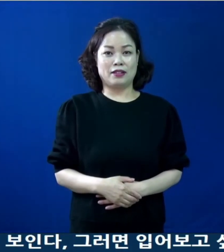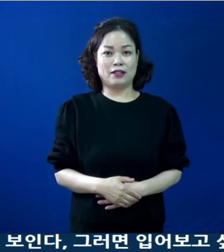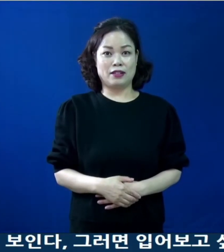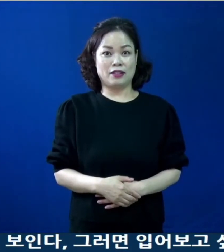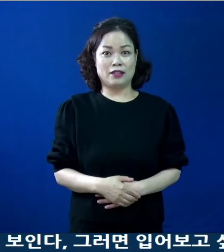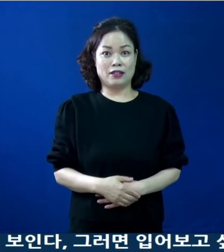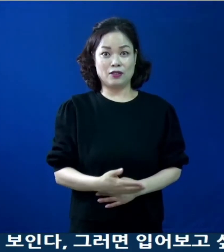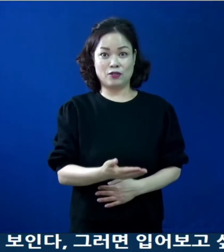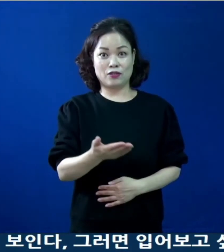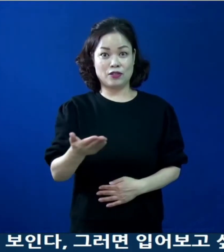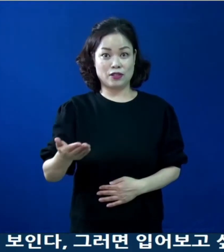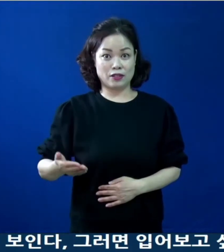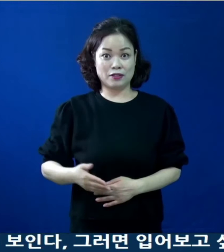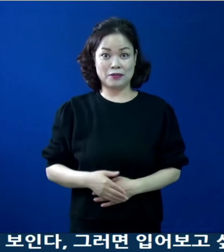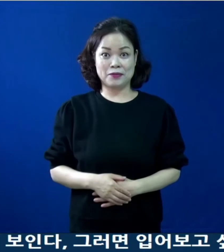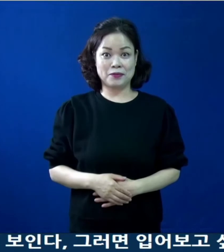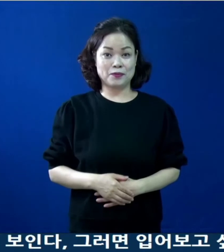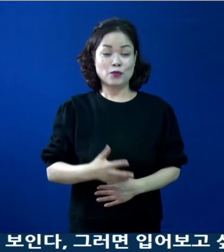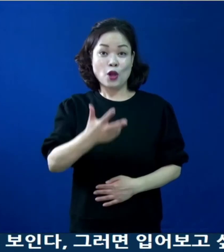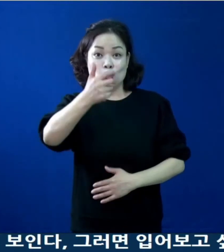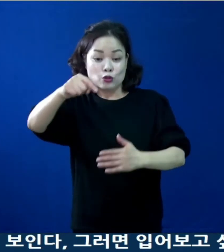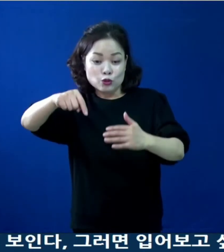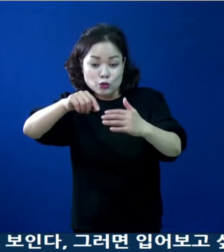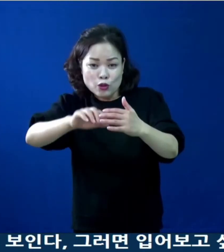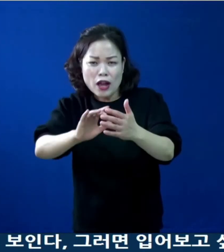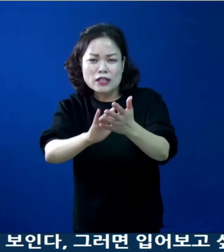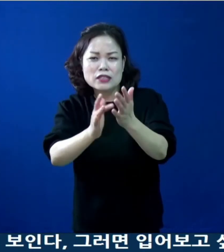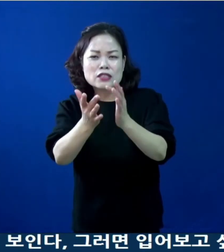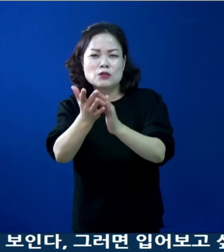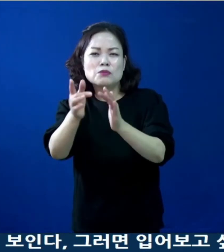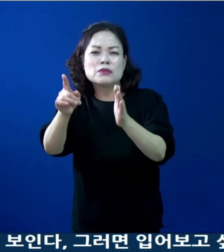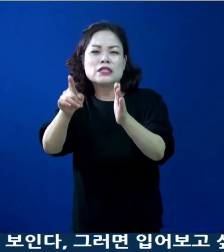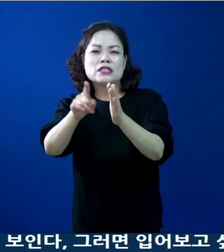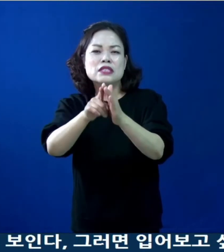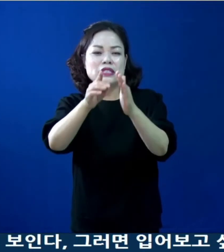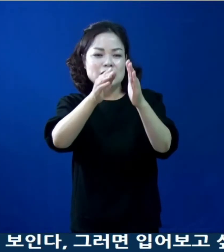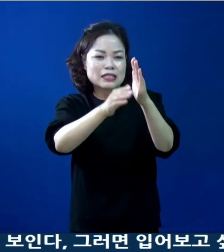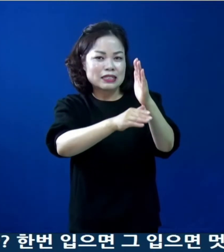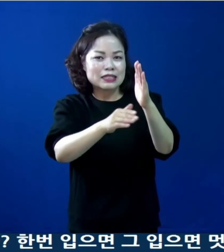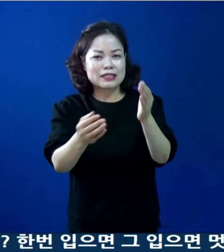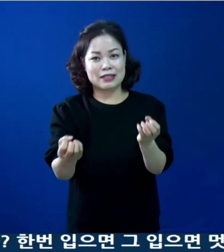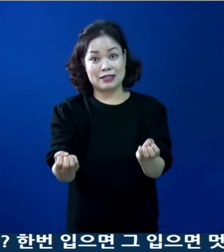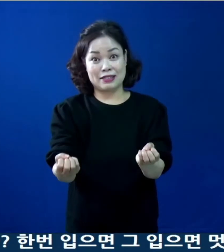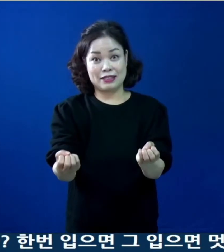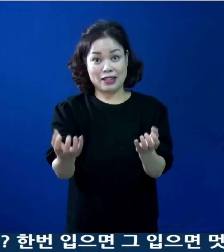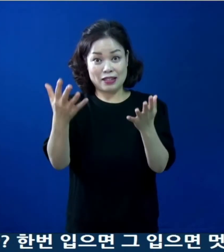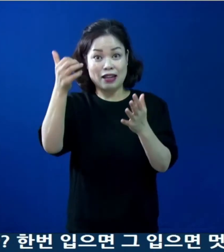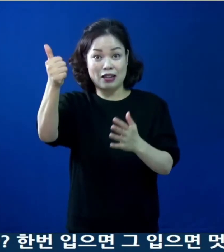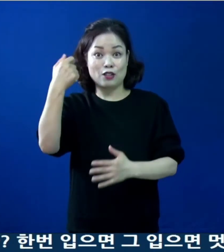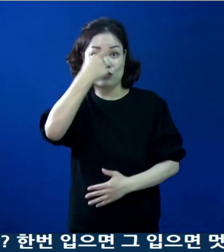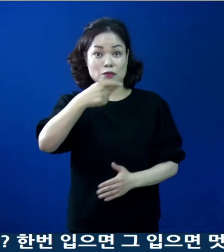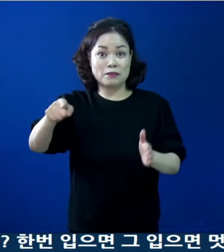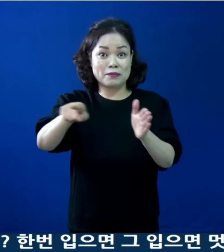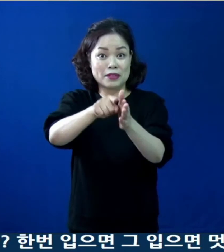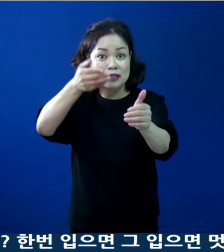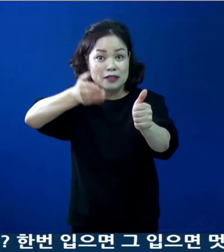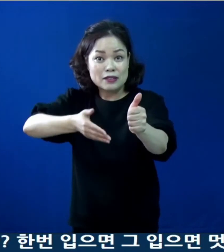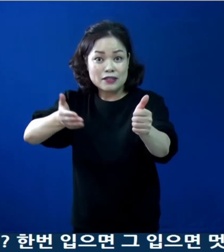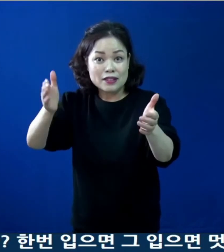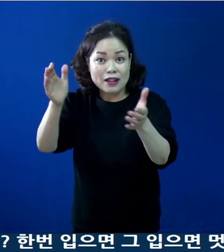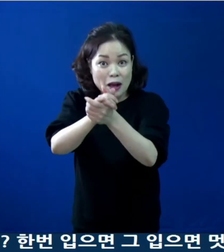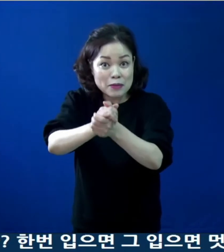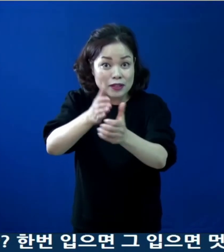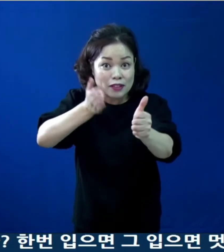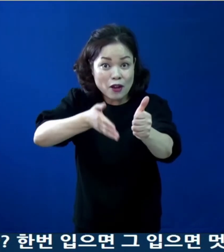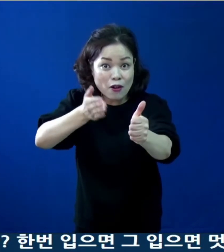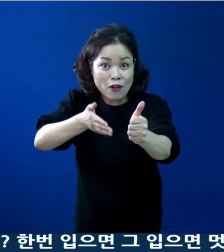여러분, 주 안에서 예수를 믿은 성도들은 제사장인 줄로 믿으시기 바랍니다. 아멘이 되셔야